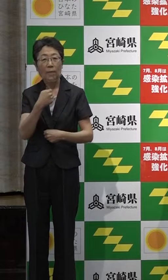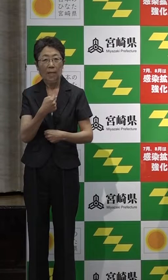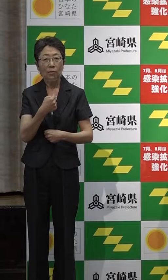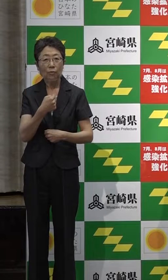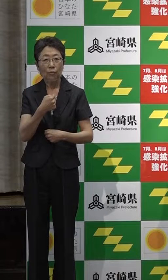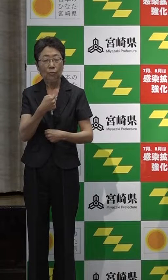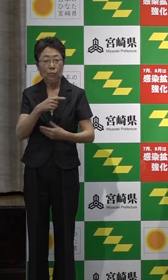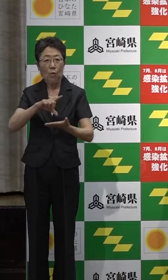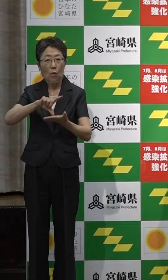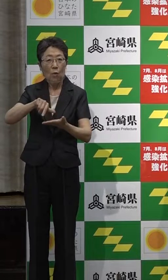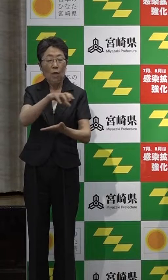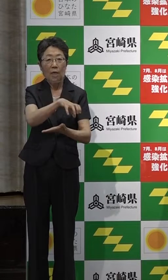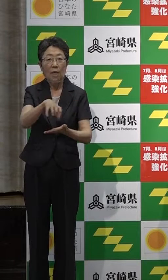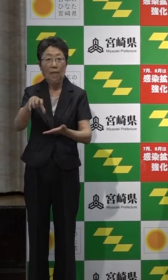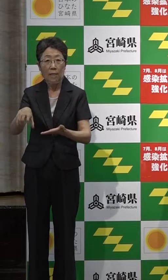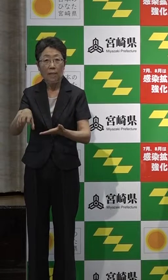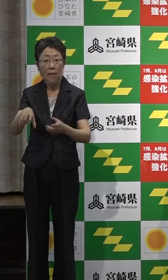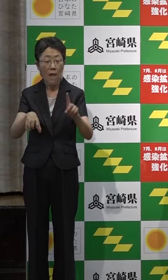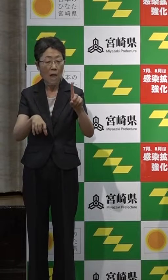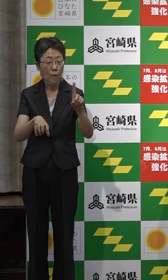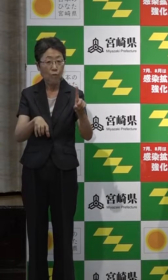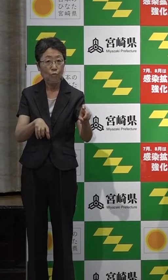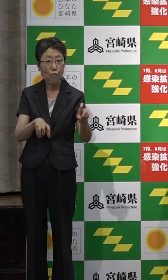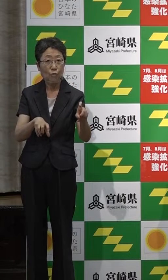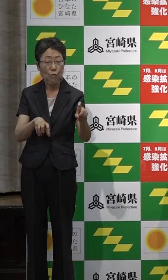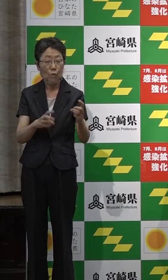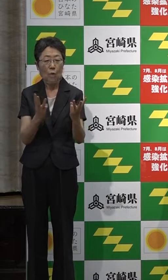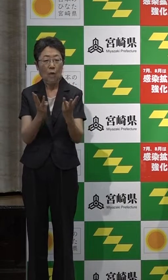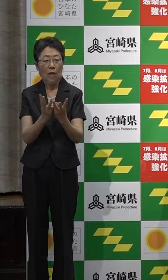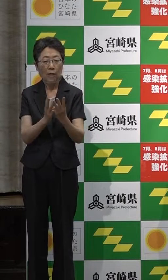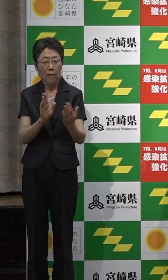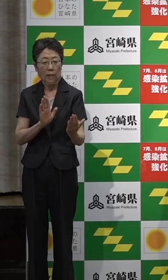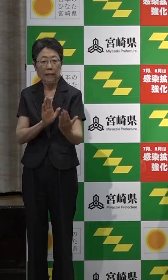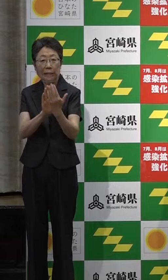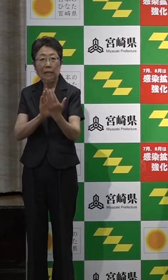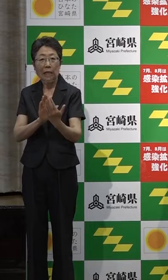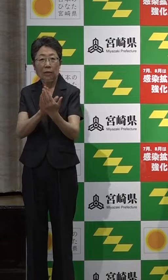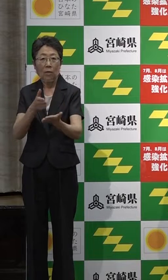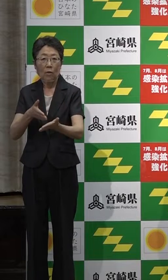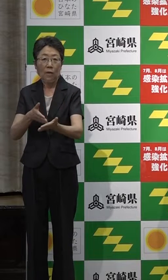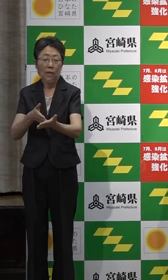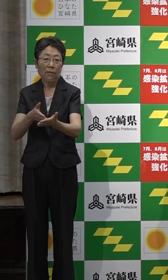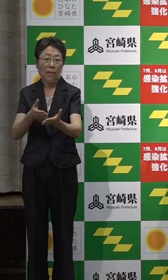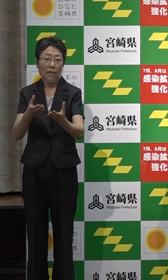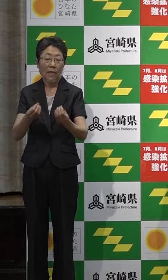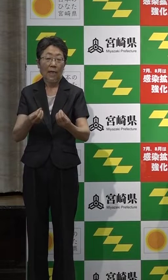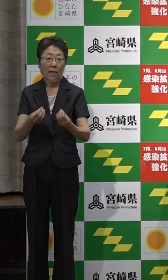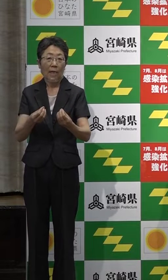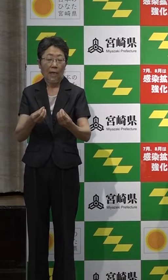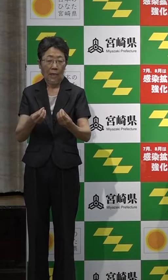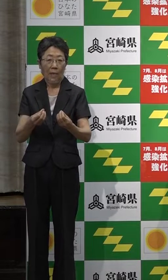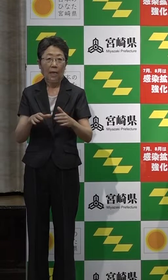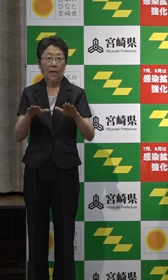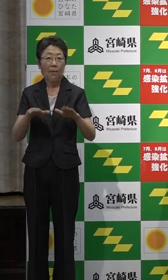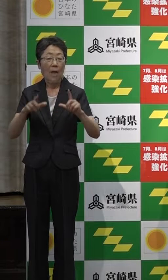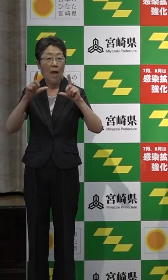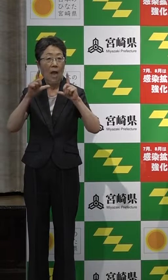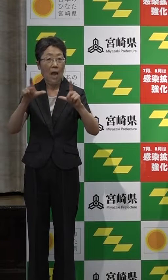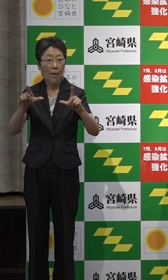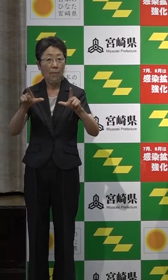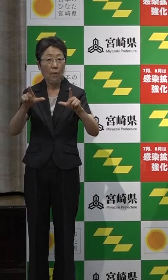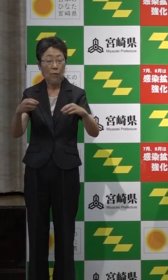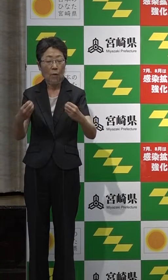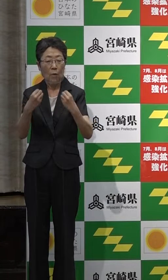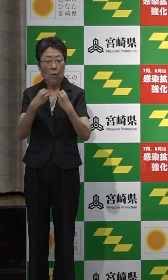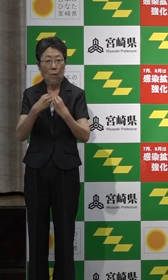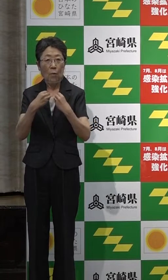も、ほぼ自由に近づいているということを申し上げたところでありますし、今日発表分の感染者